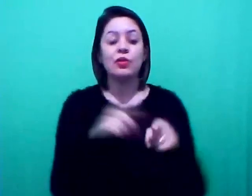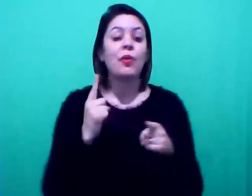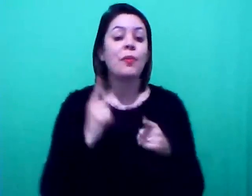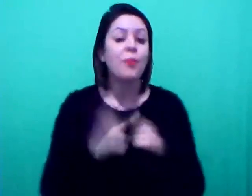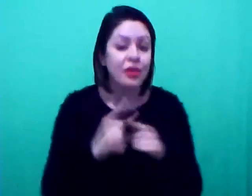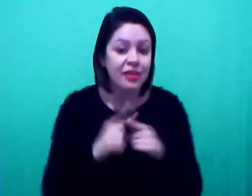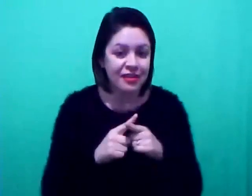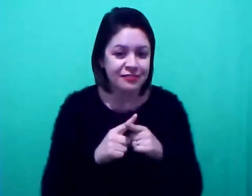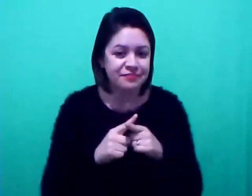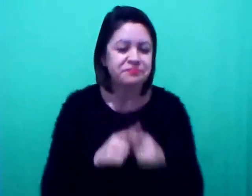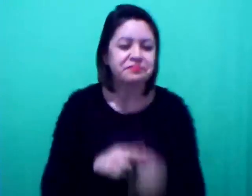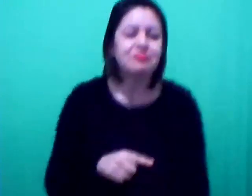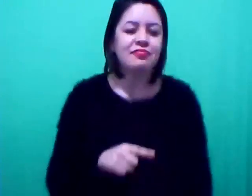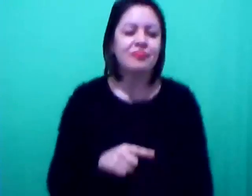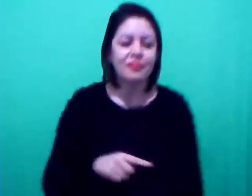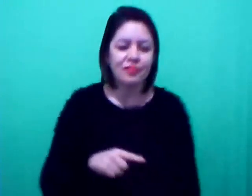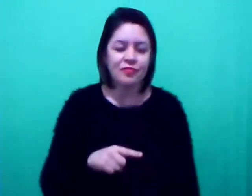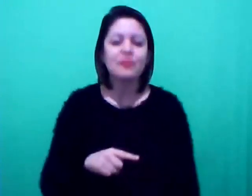Ele é icônico, mas ele não é simultâneo.